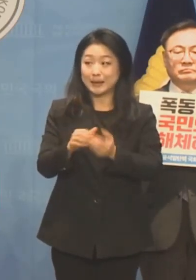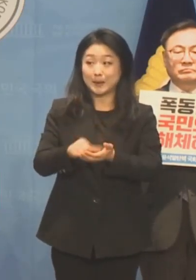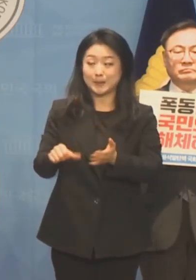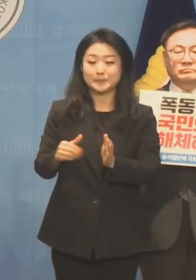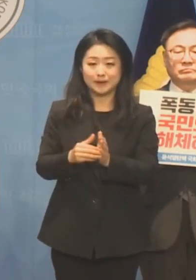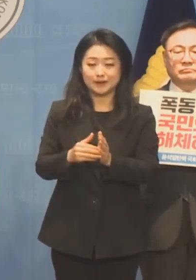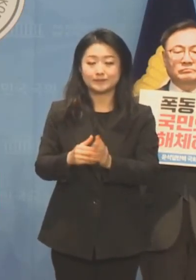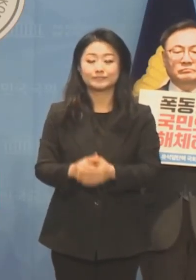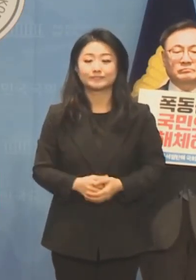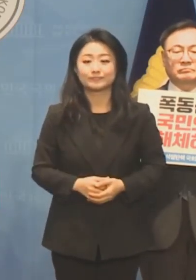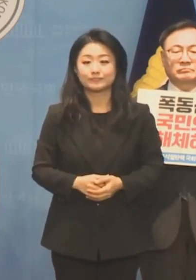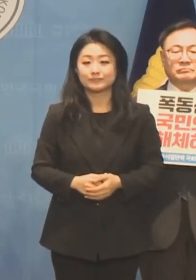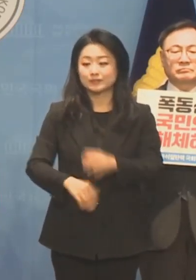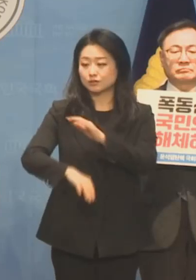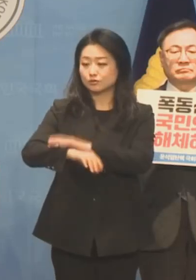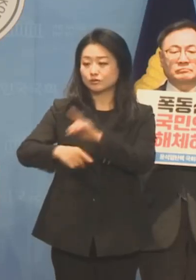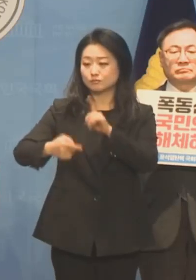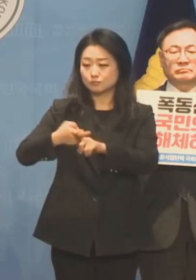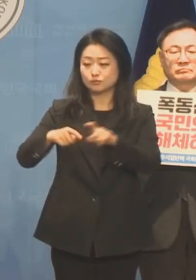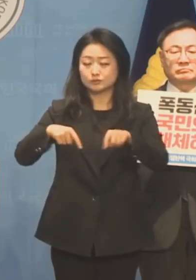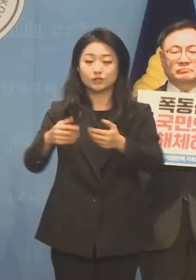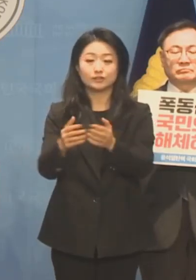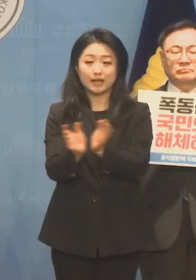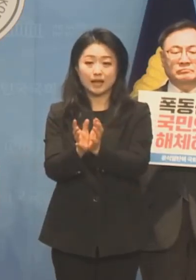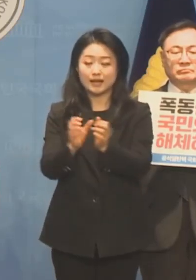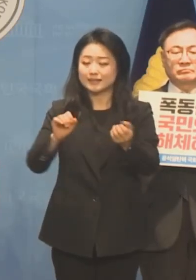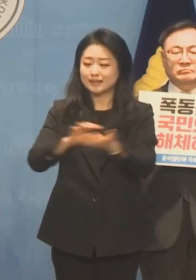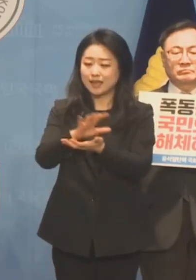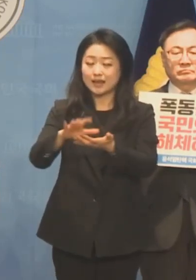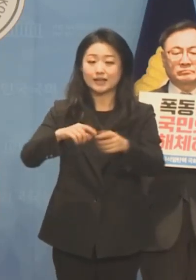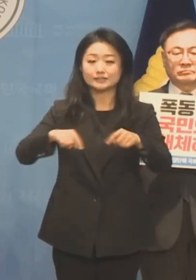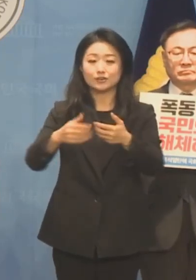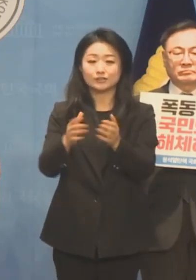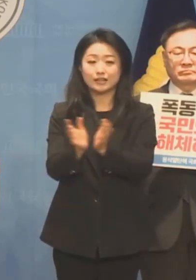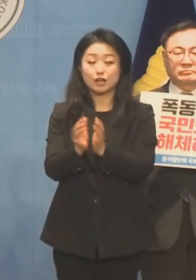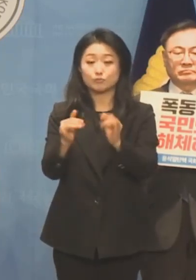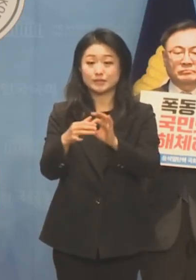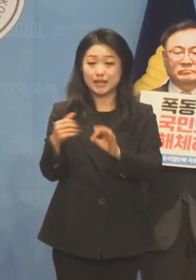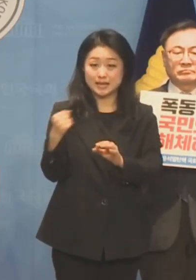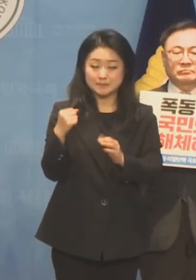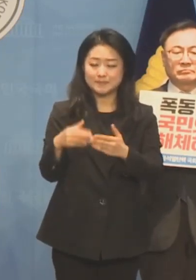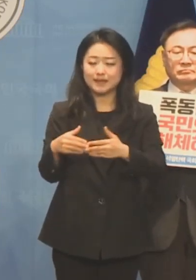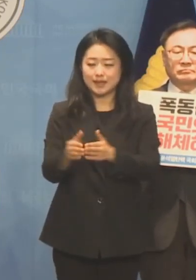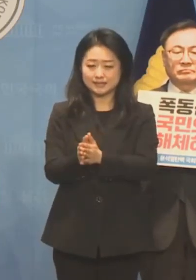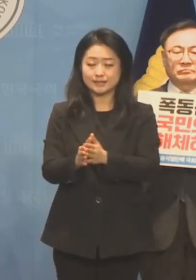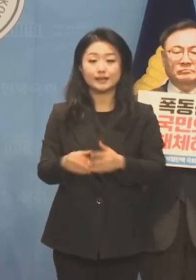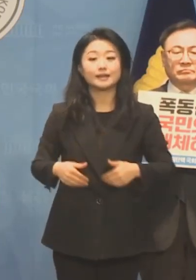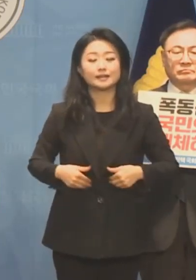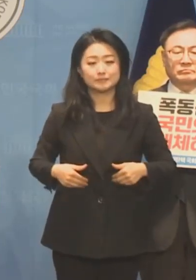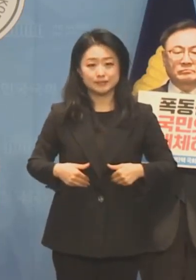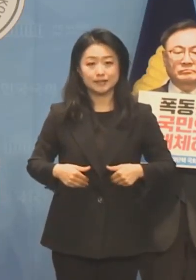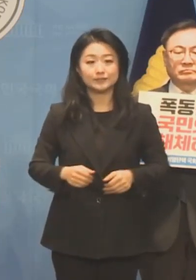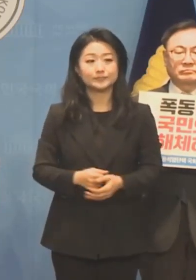아니겠습니까? 구구정당, 내란정당, 국민의힘은 해체 대상이 마땅하지